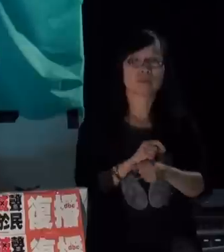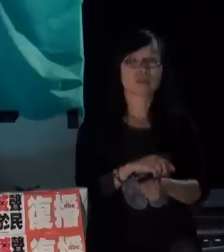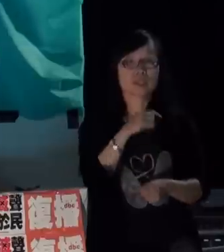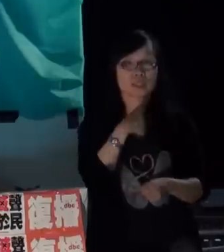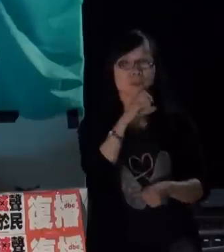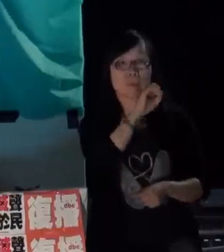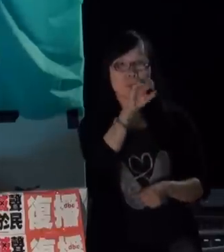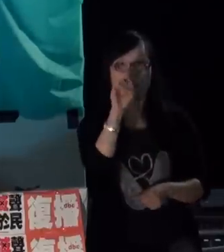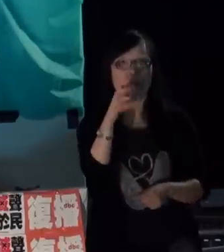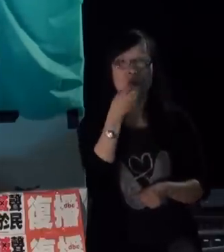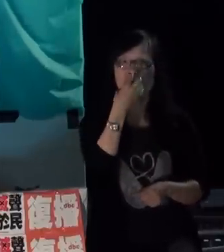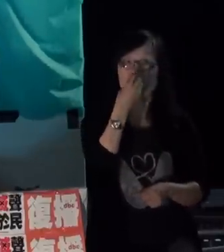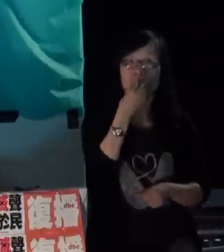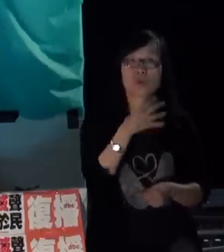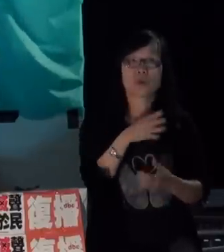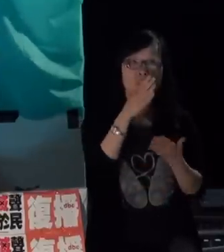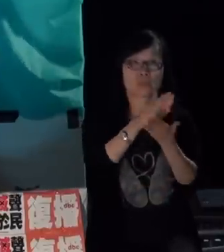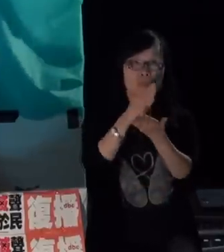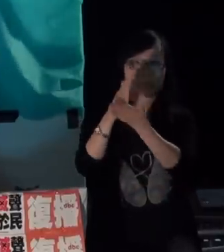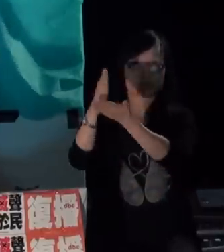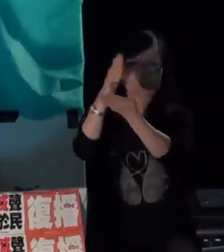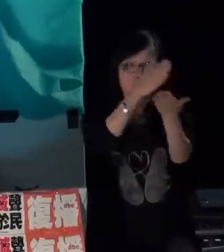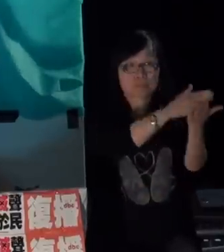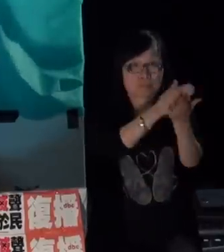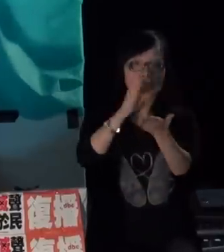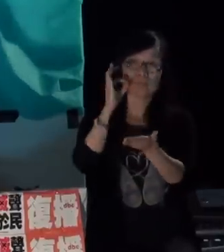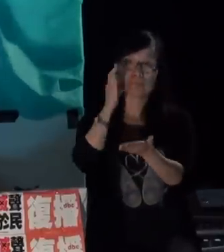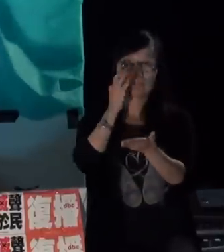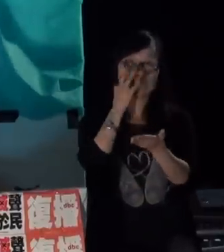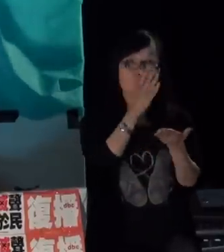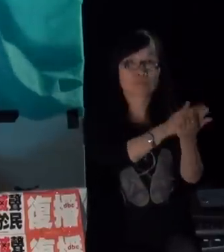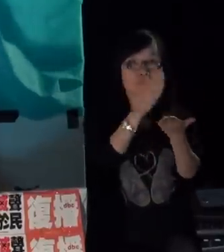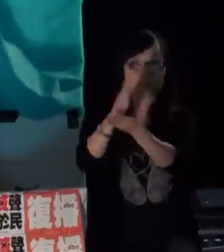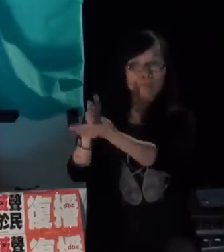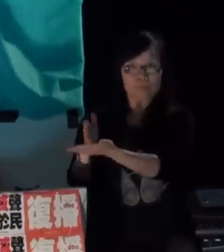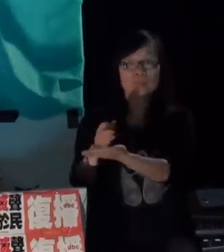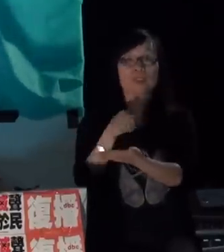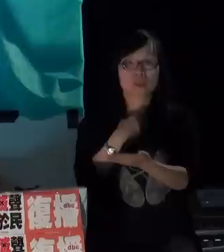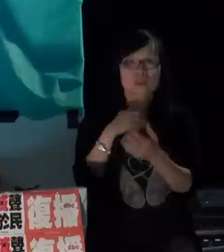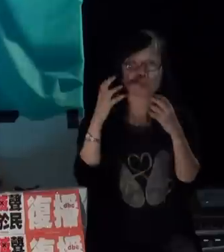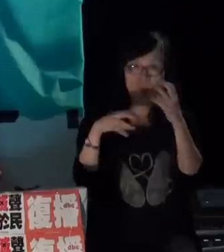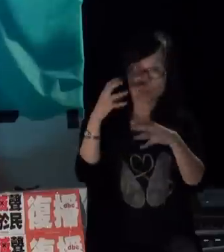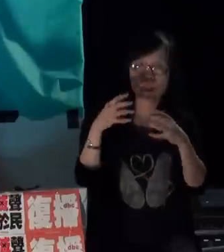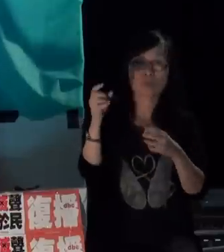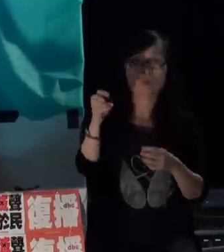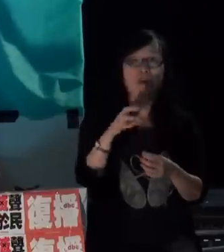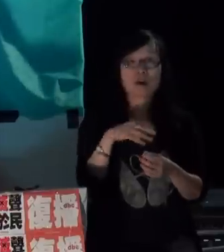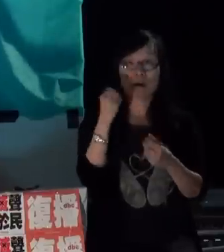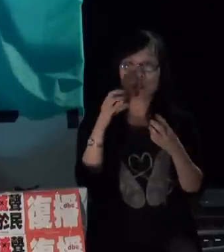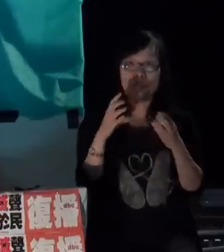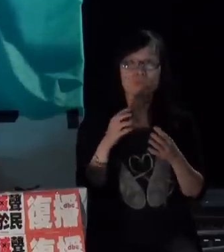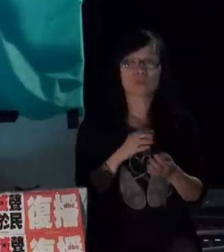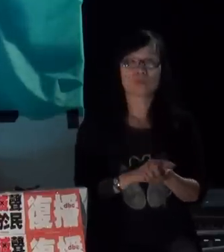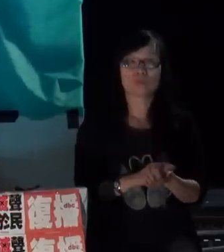問香港唔同嘅階層、唔同年齡組別嘅人嚟講下呢一樣嘢，安排啲所謂公聽